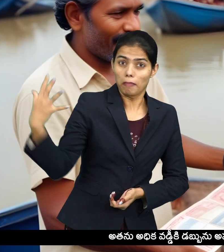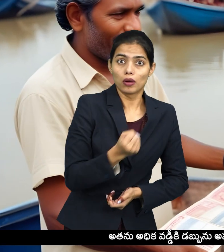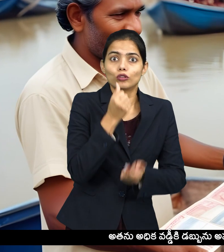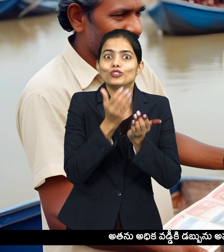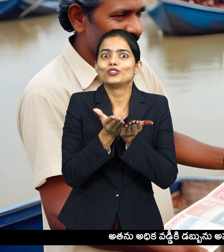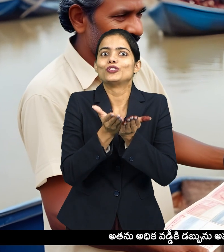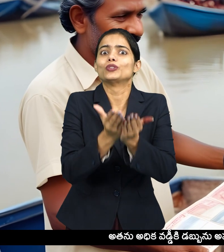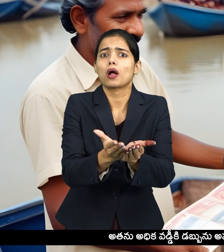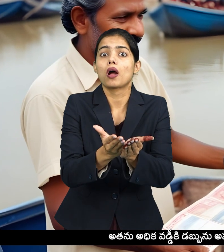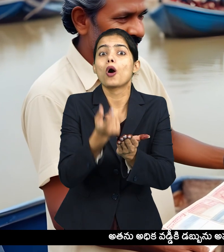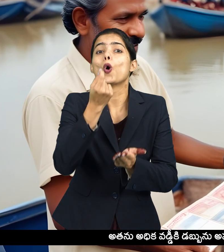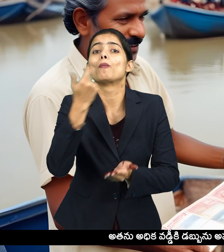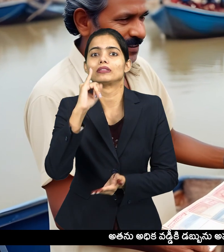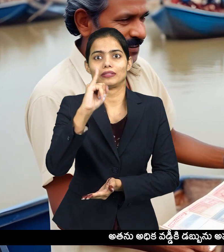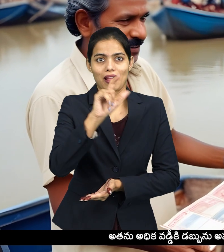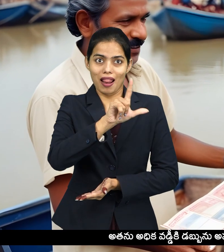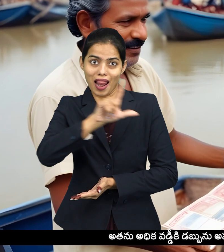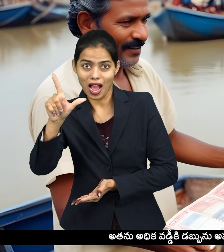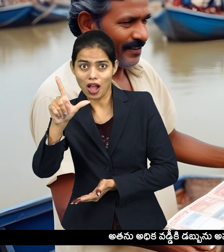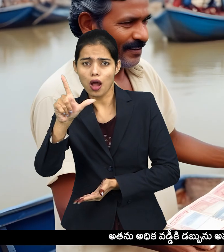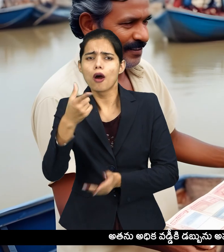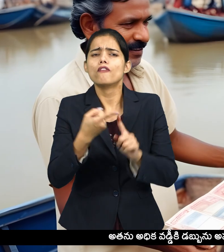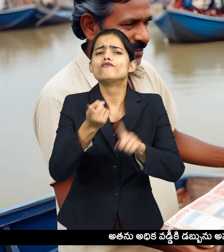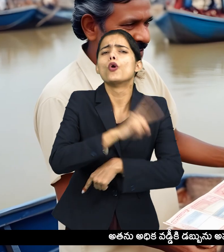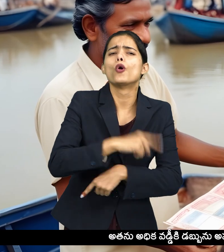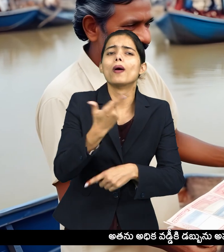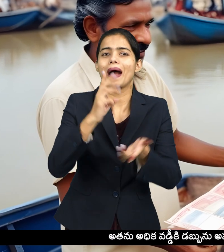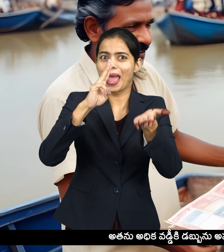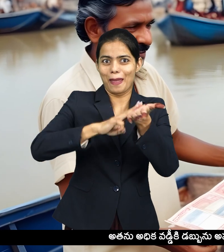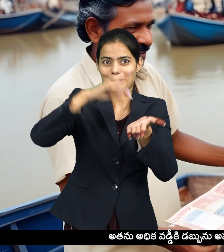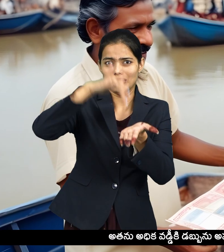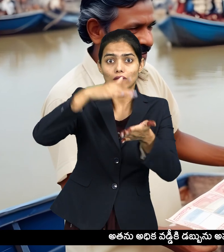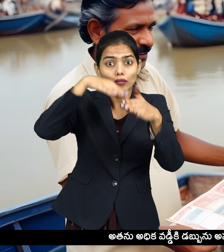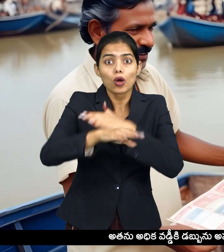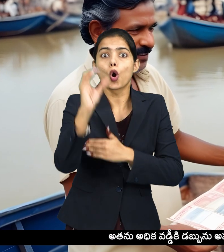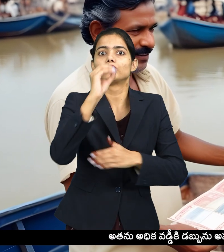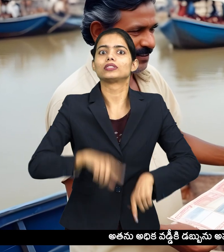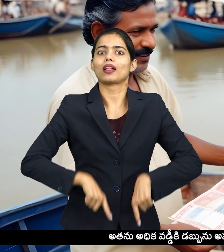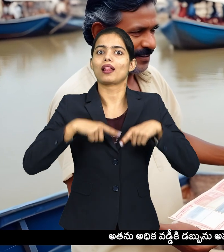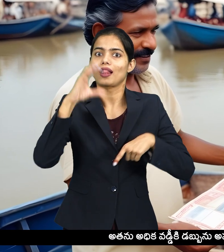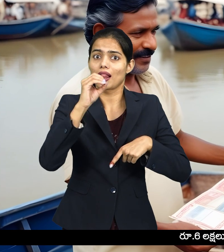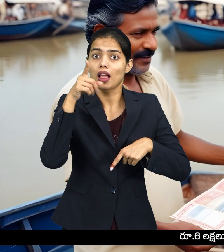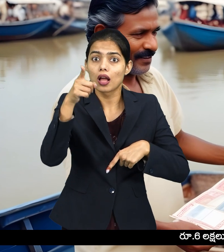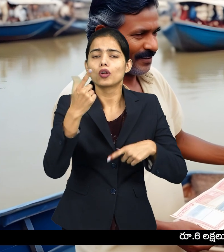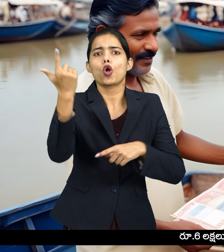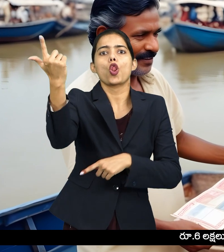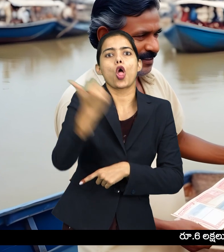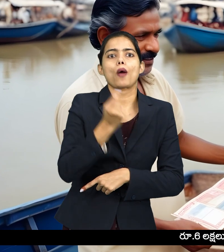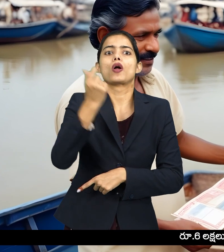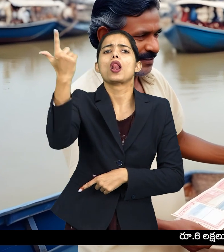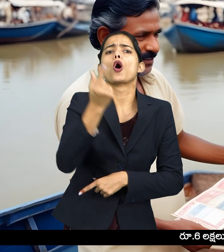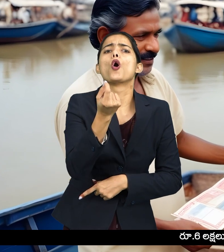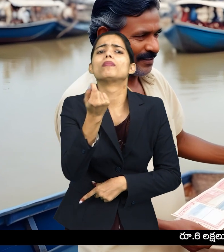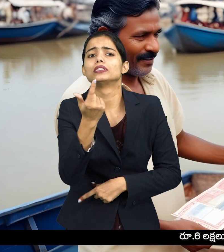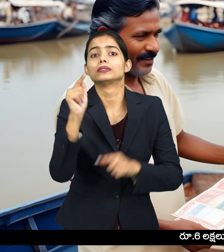అతను అధిక వడ్డీకి డబ్బును అప్పుగా తెచ్చి ఒడిశాలోని మార్కొండ నుంచి 6